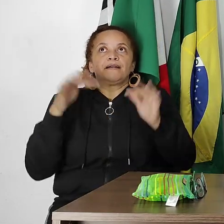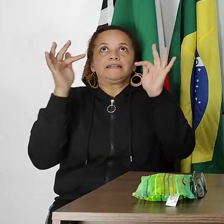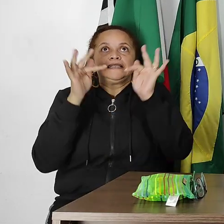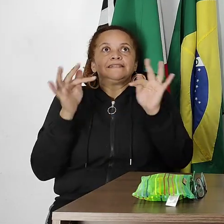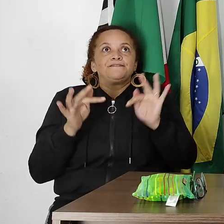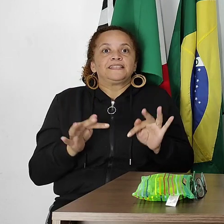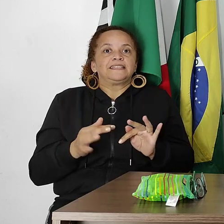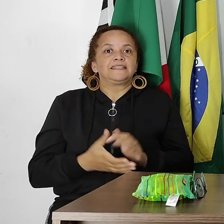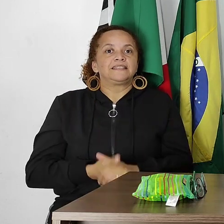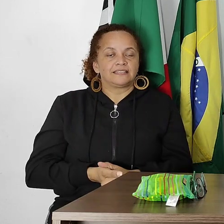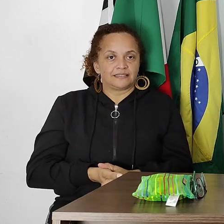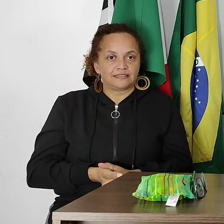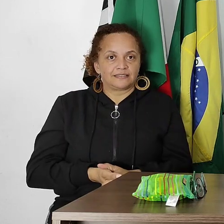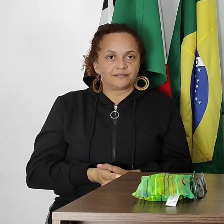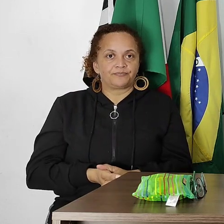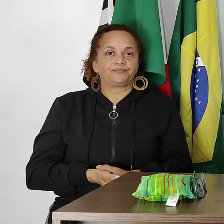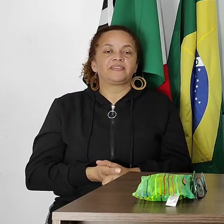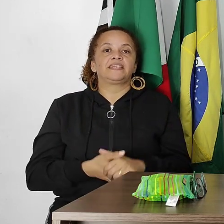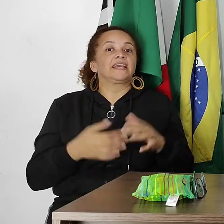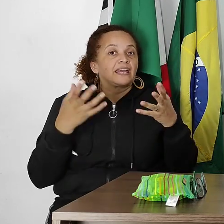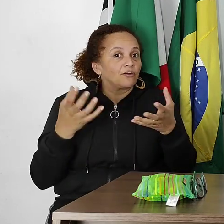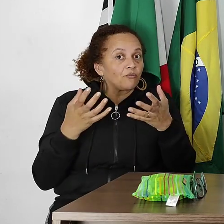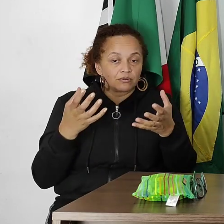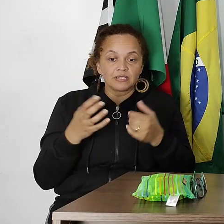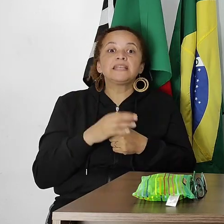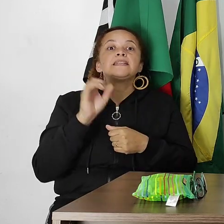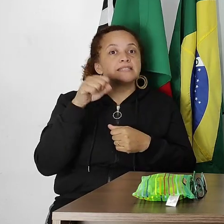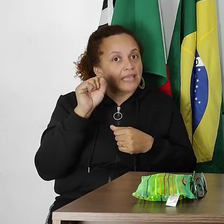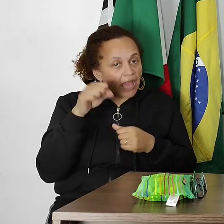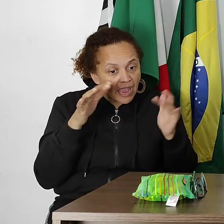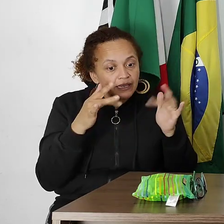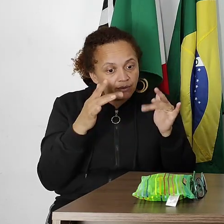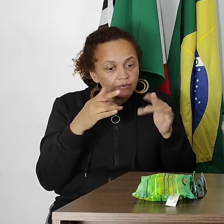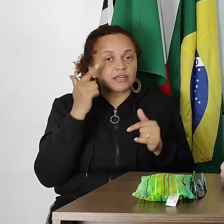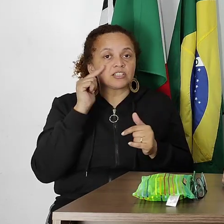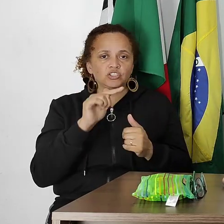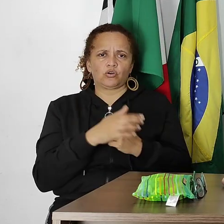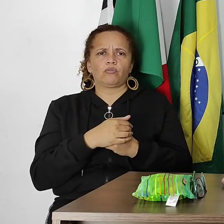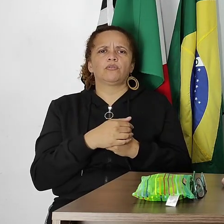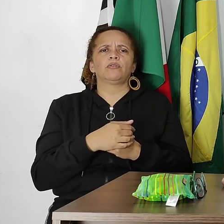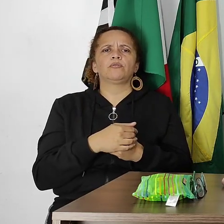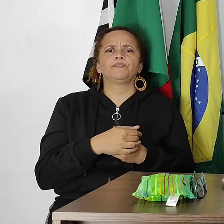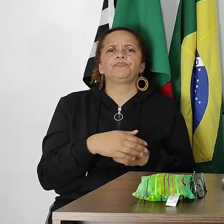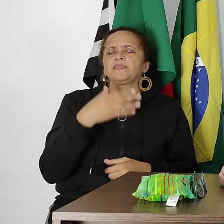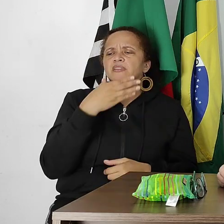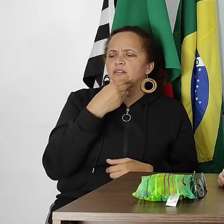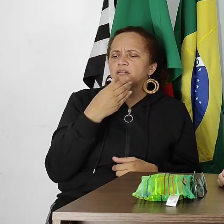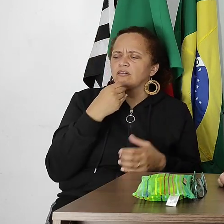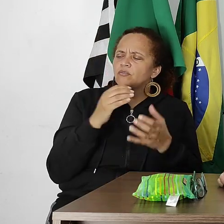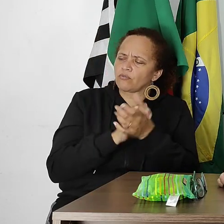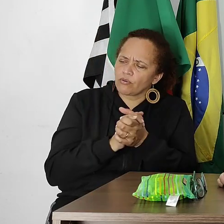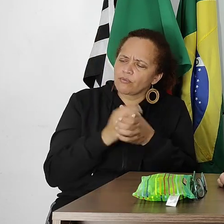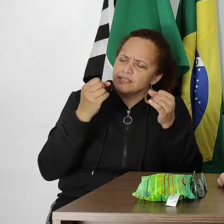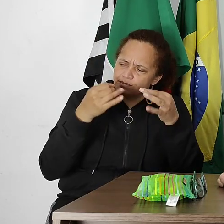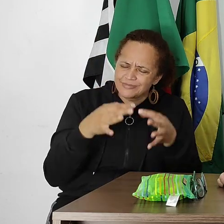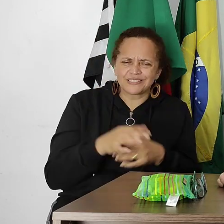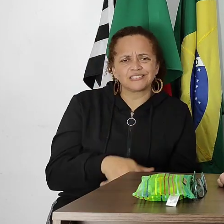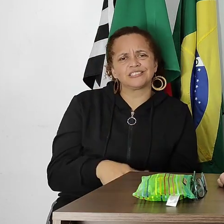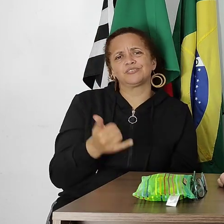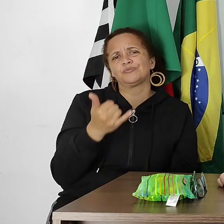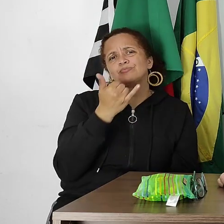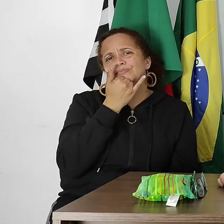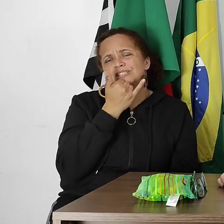eu não consegui resistir, sabe? Não consegui resistir e ele foi falando. Me perdoa, foi